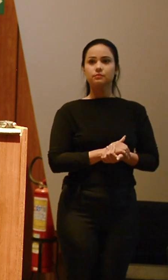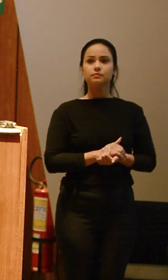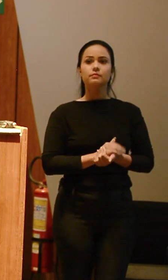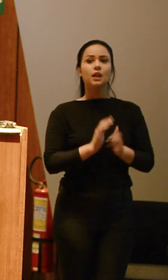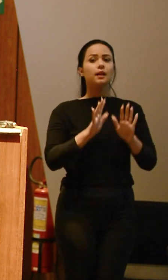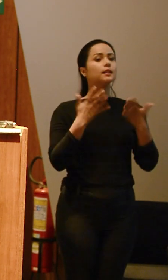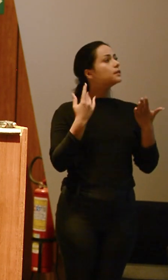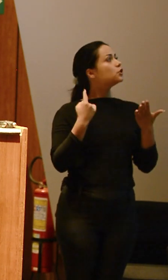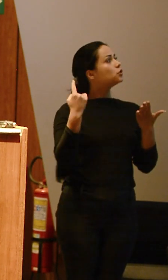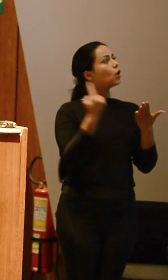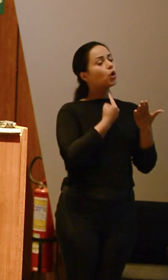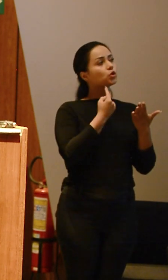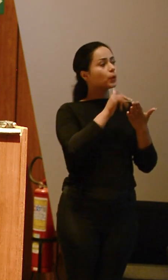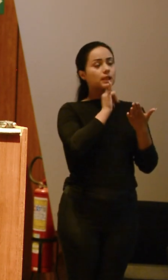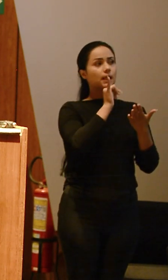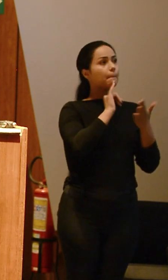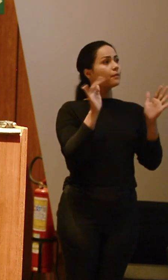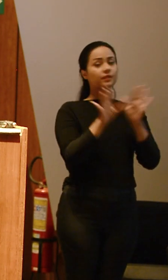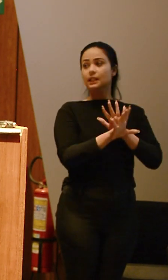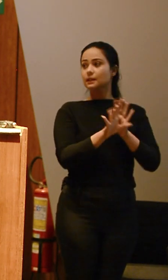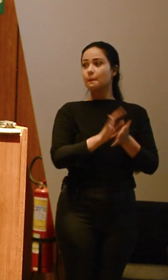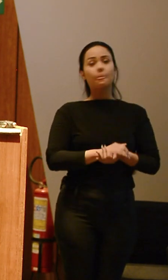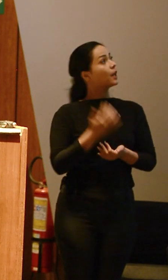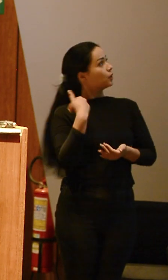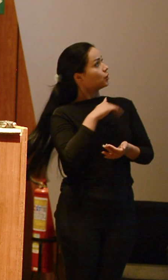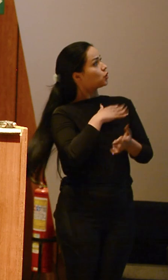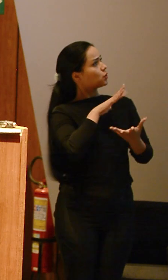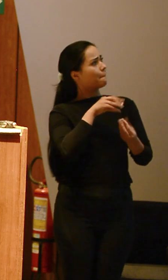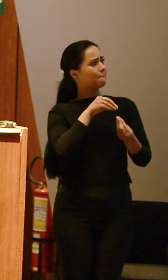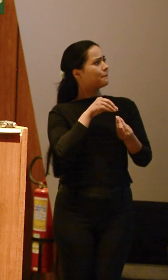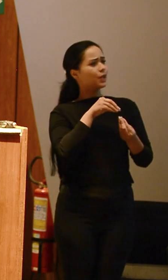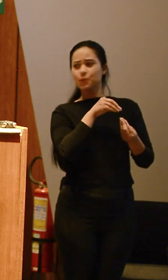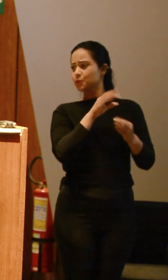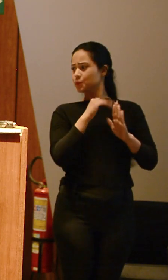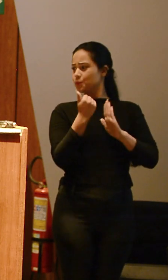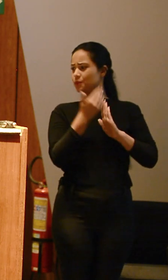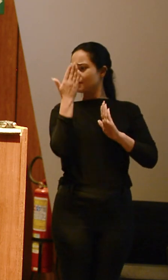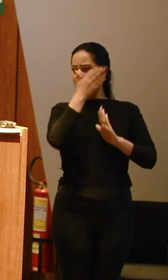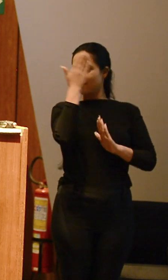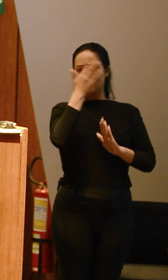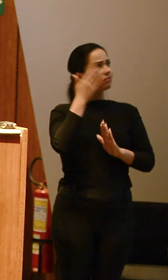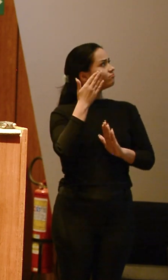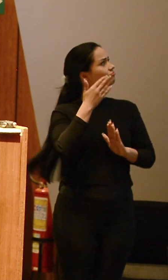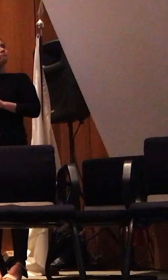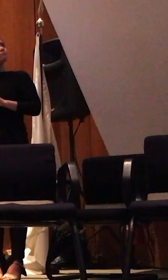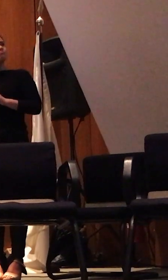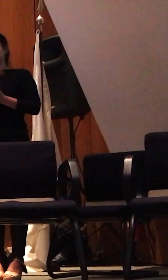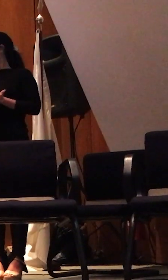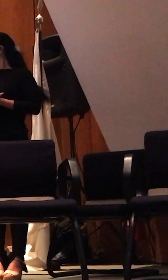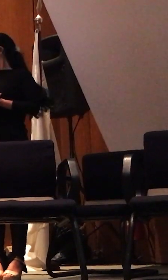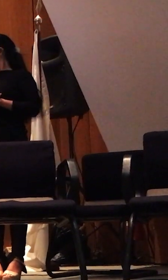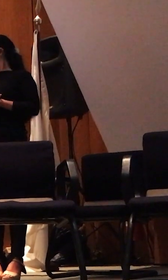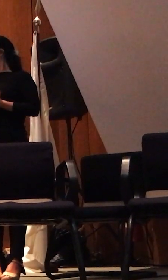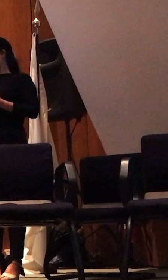Então, aqui eu só trouxe um exemplo para a gente finalizar. Nossa, sumiu tudo. Não dá para ver, né, gente?